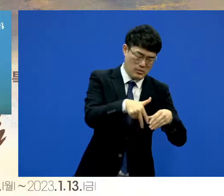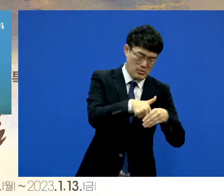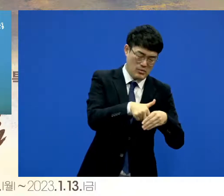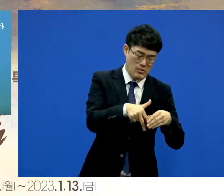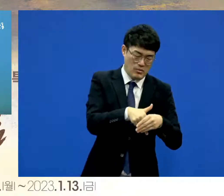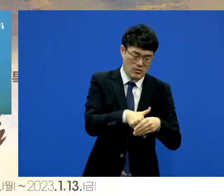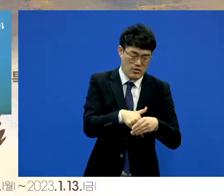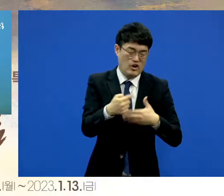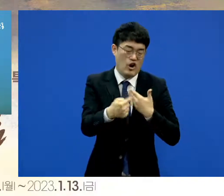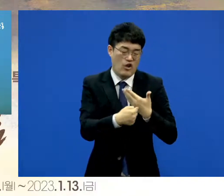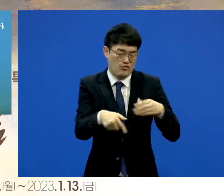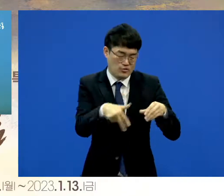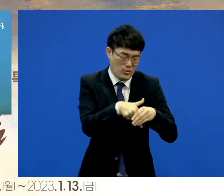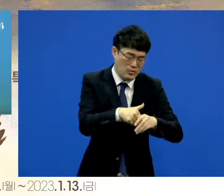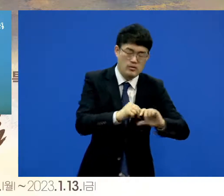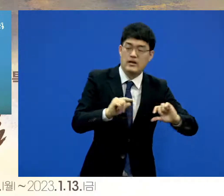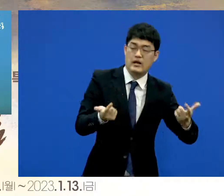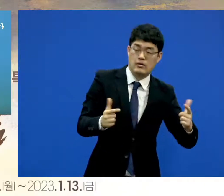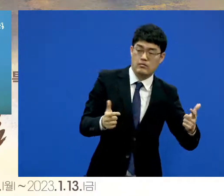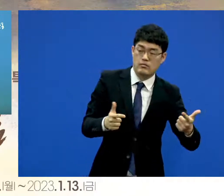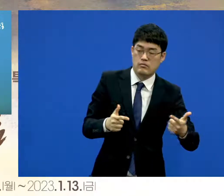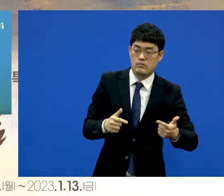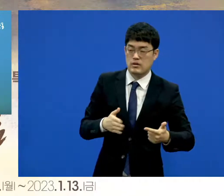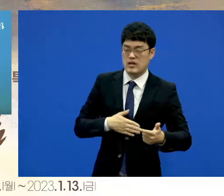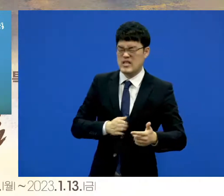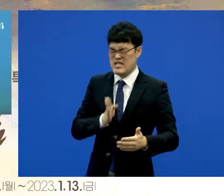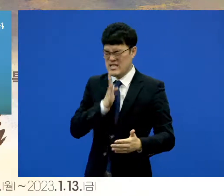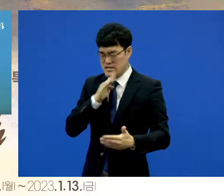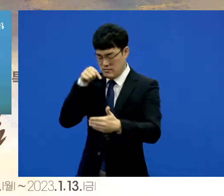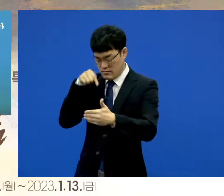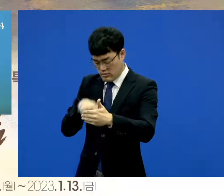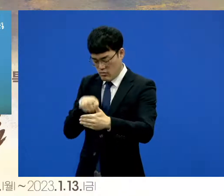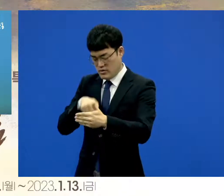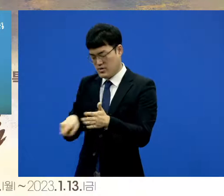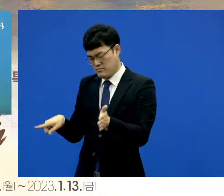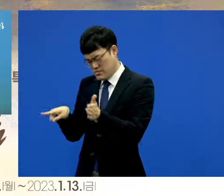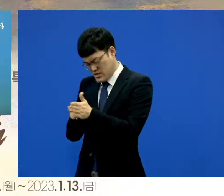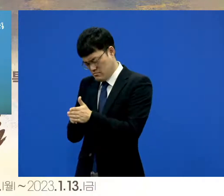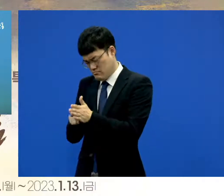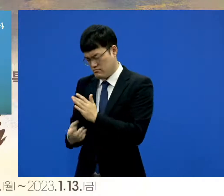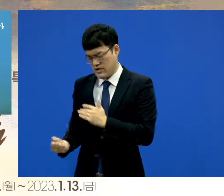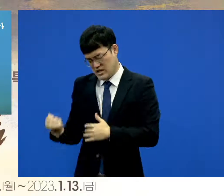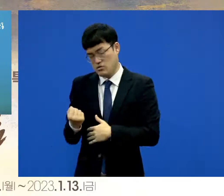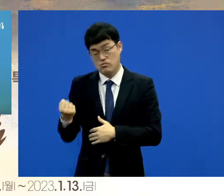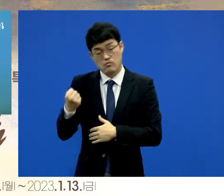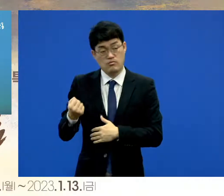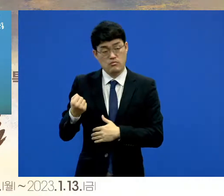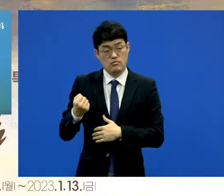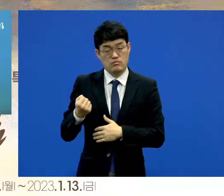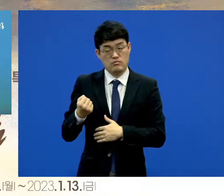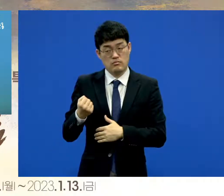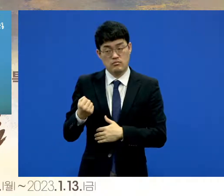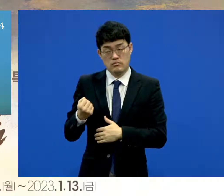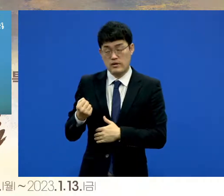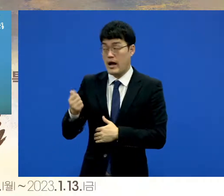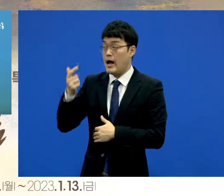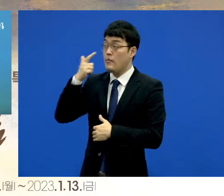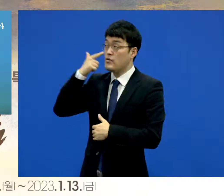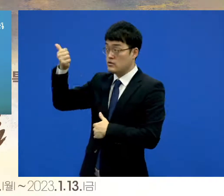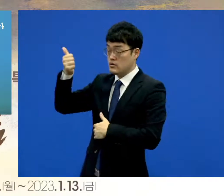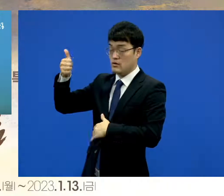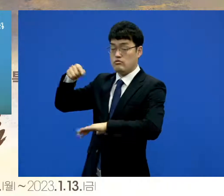종교적 형식을 따르는 게 중요한 게 아니에요. 교회를 다니는 것이 중요한 게 아니라 아버지에게로 마음을 돌이게 한다.